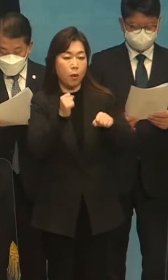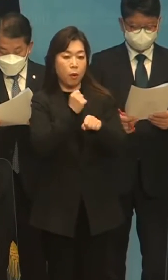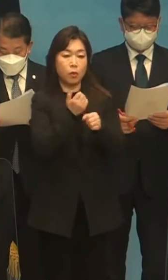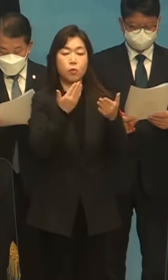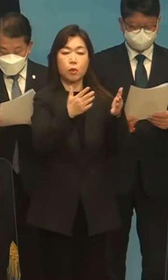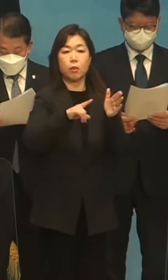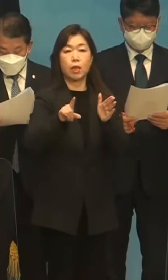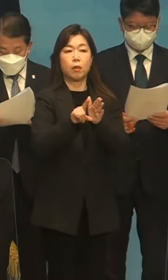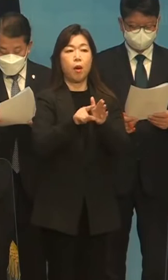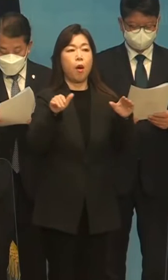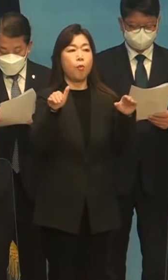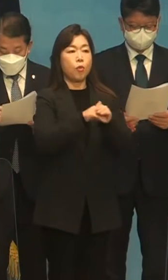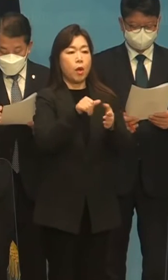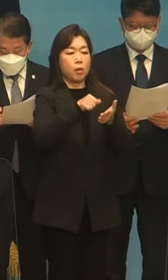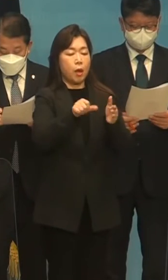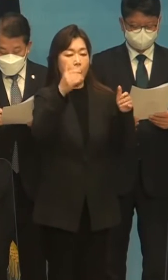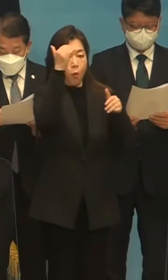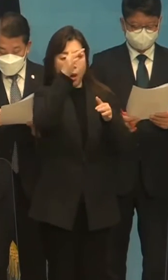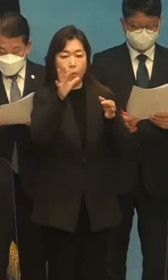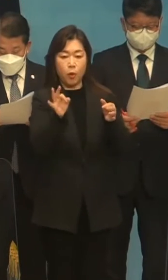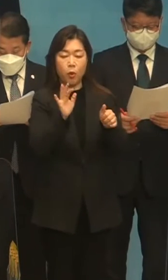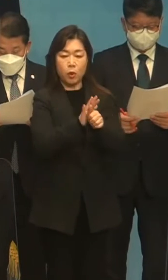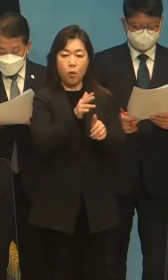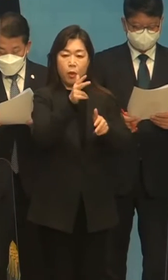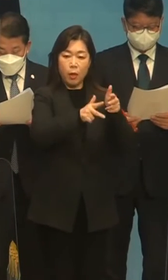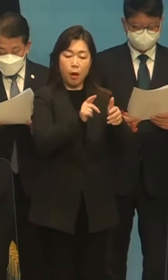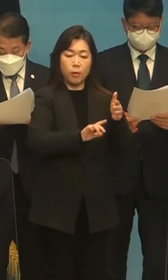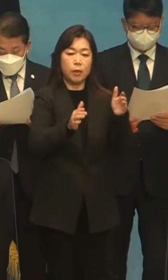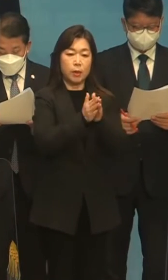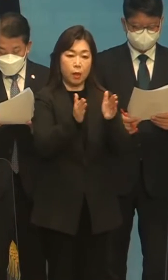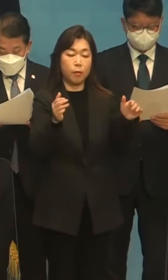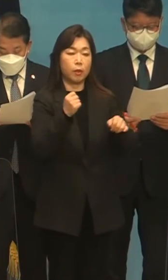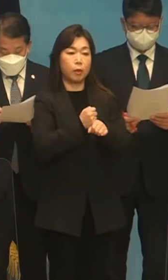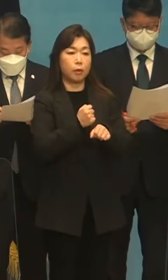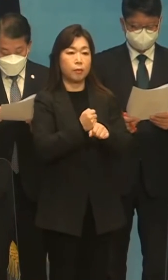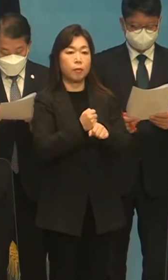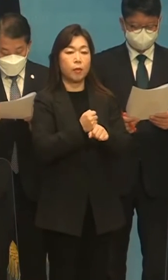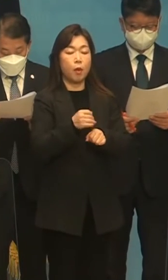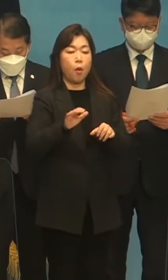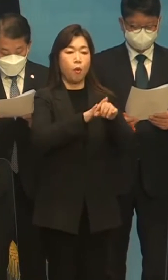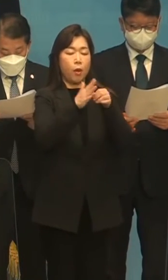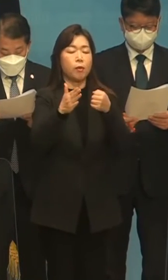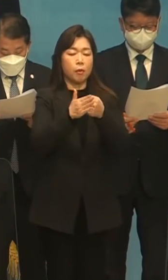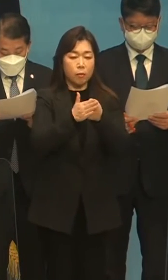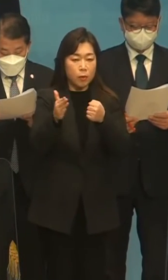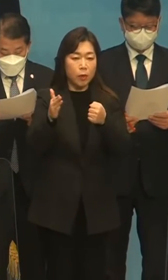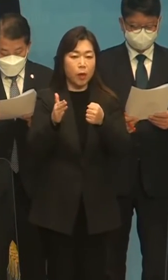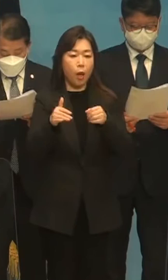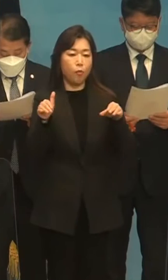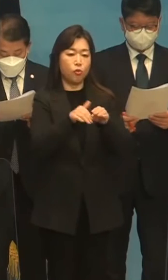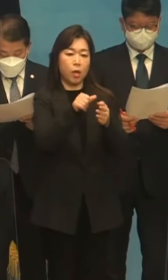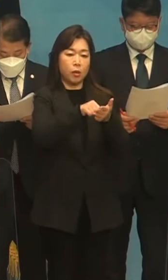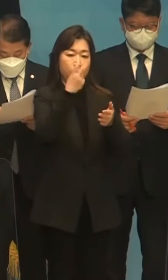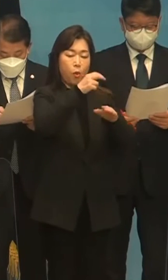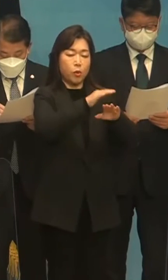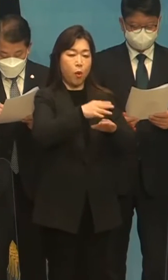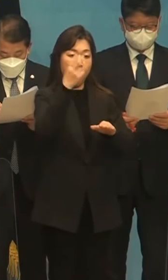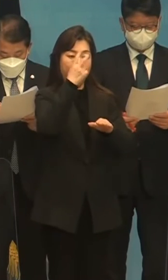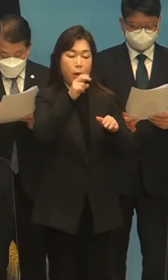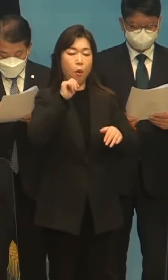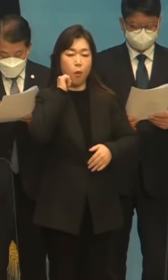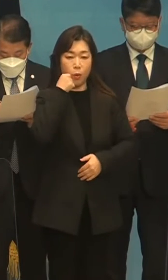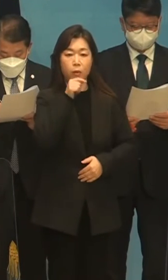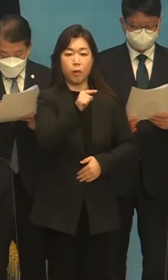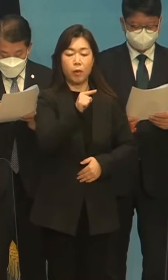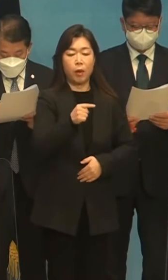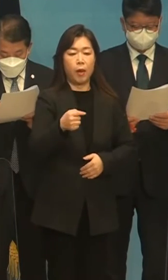활성화하기 위한 문화재 관람료 지원 사업을 추진한다. 또한 코로나19로 인한 문화재 보존 관리의